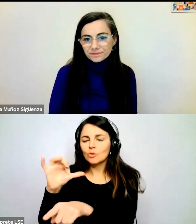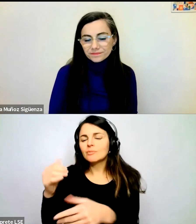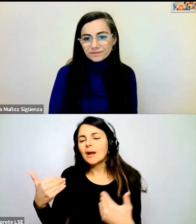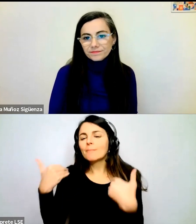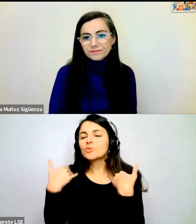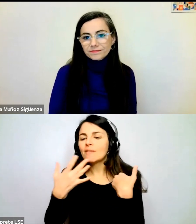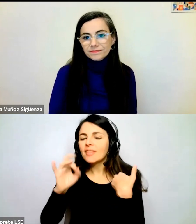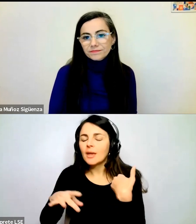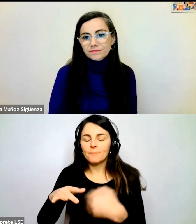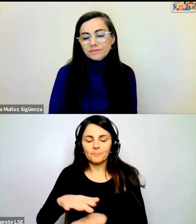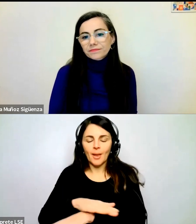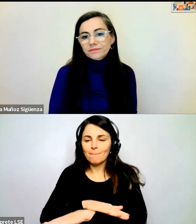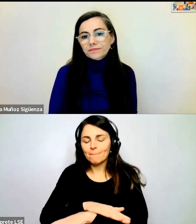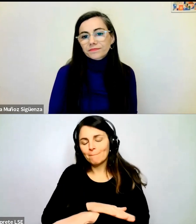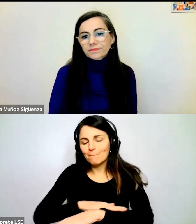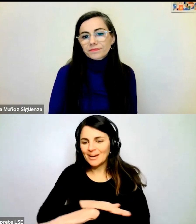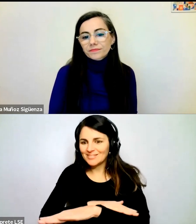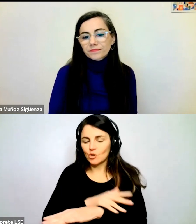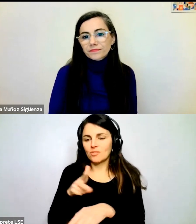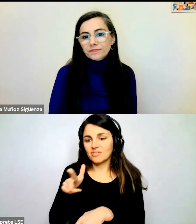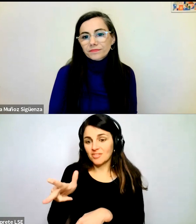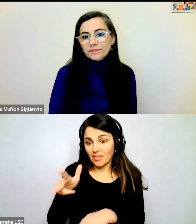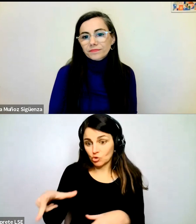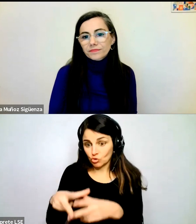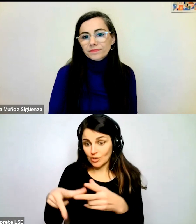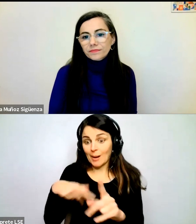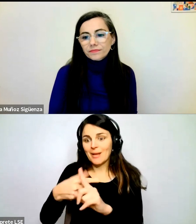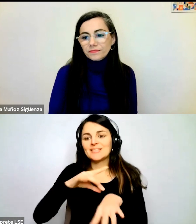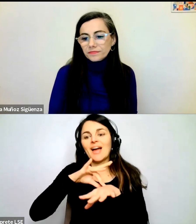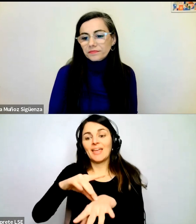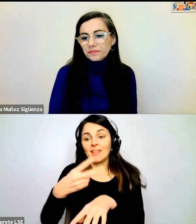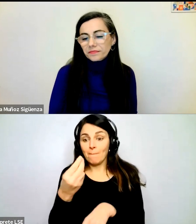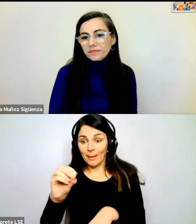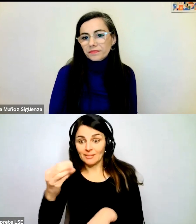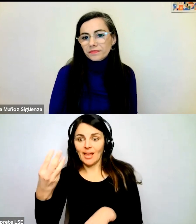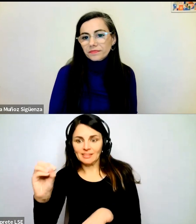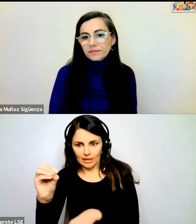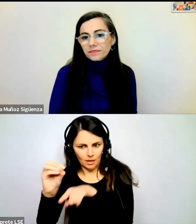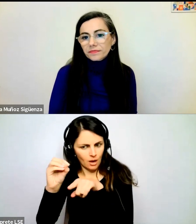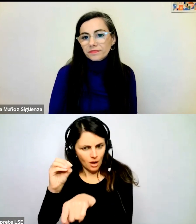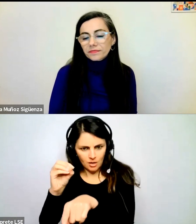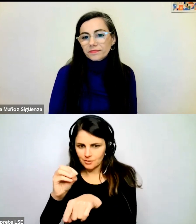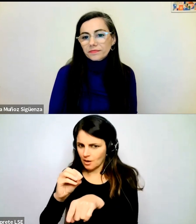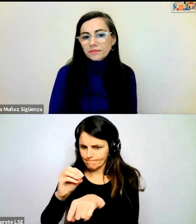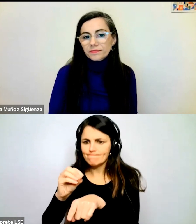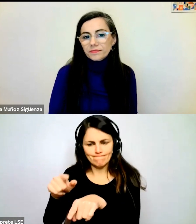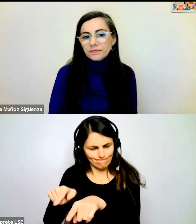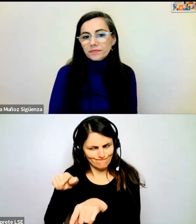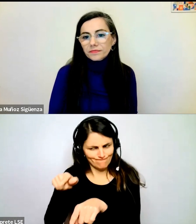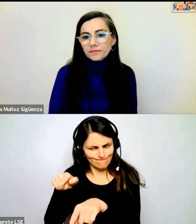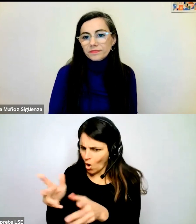de Derechos Sociales y Agenda 2030, que también os animamos